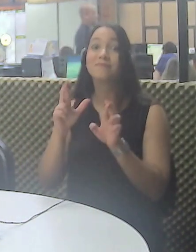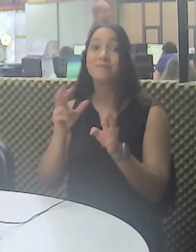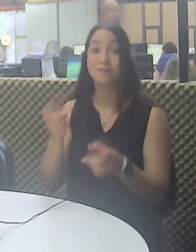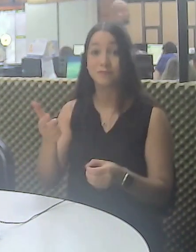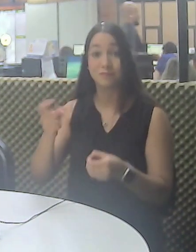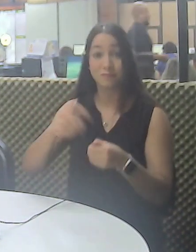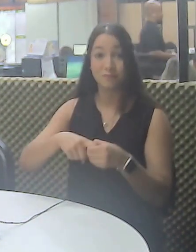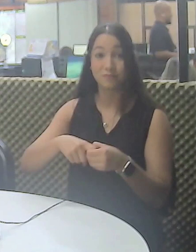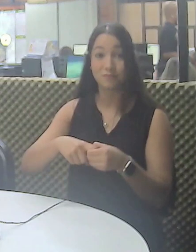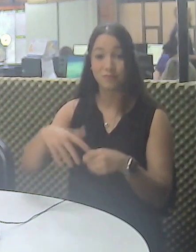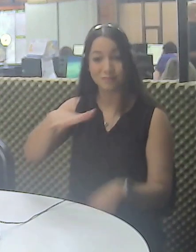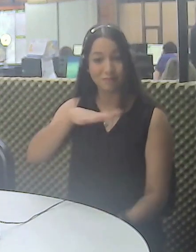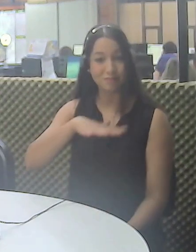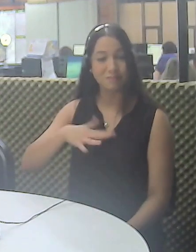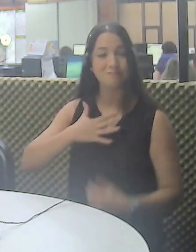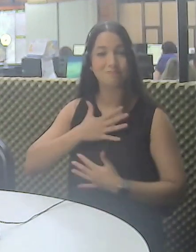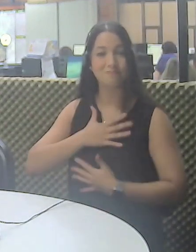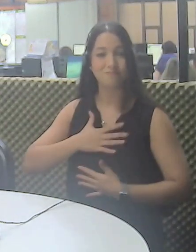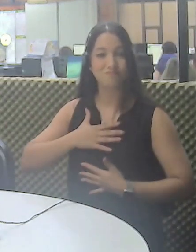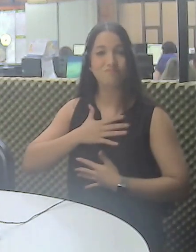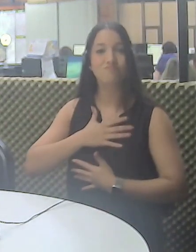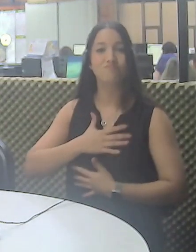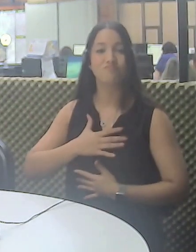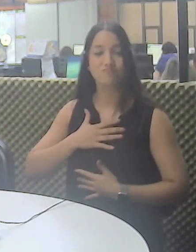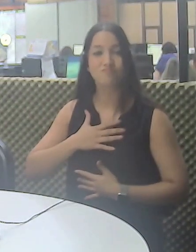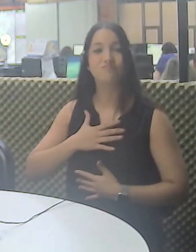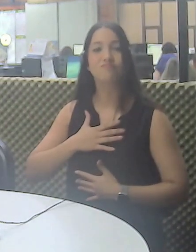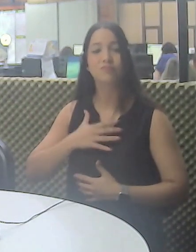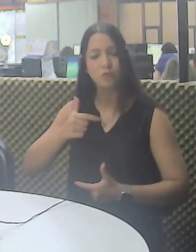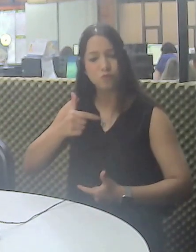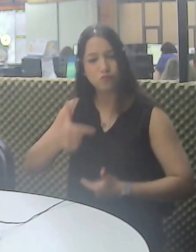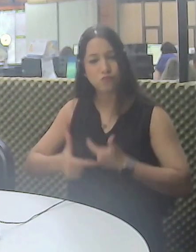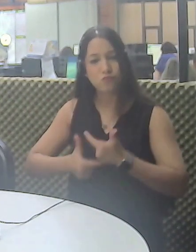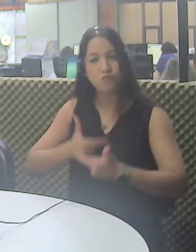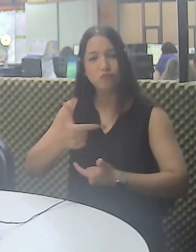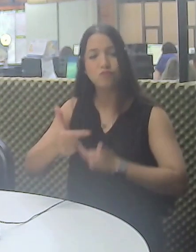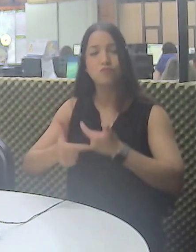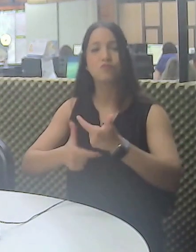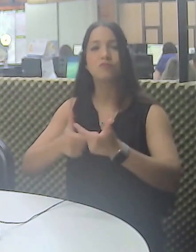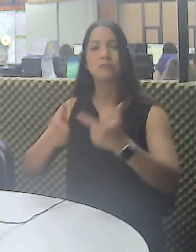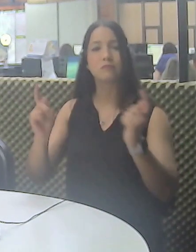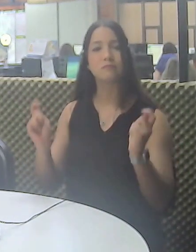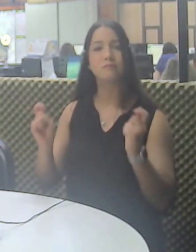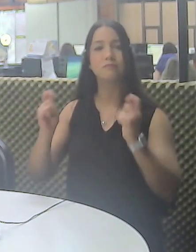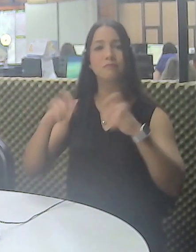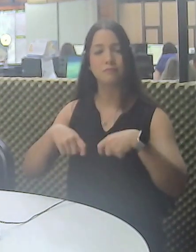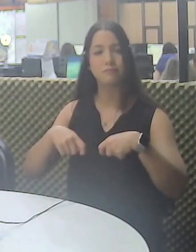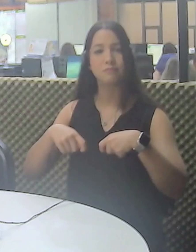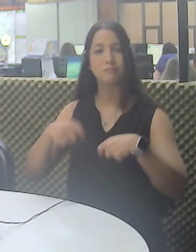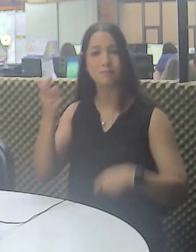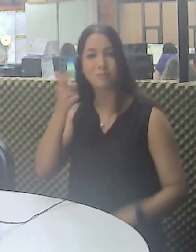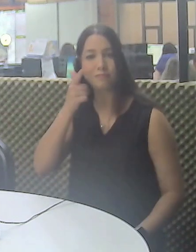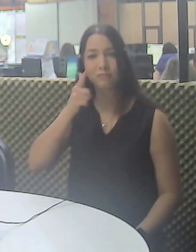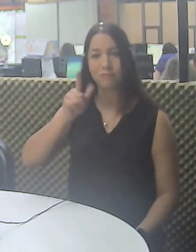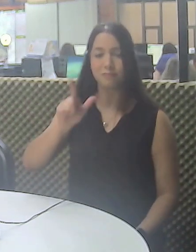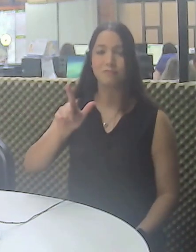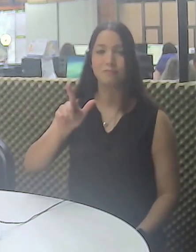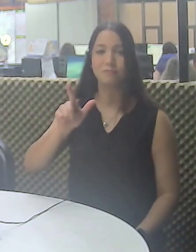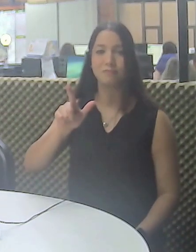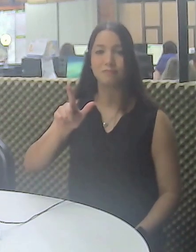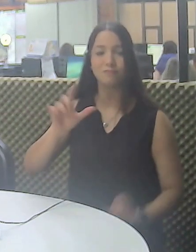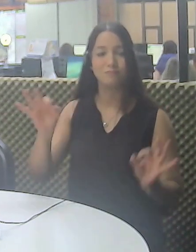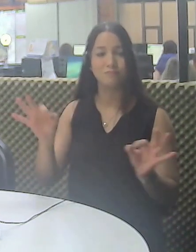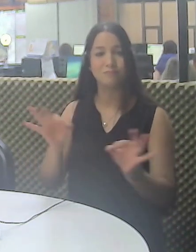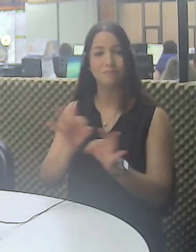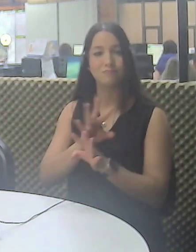eles encontrem um ambiente favorável para que desempenhem suas funções na potencialidade total